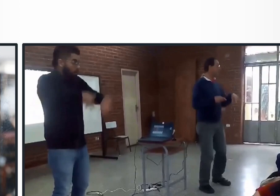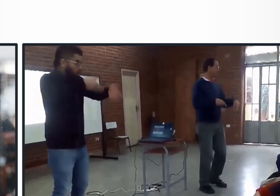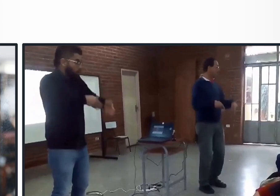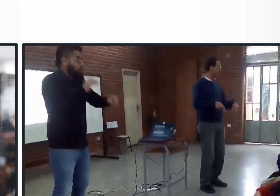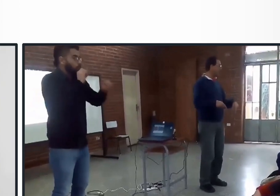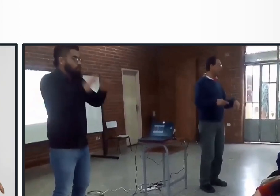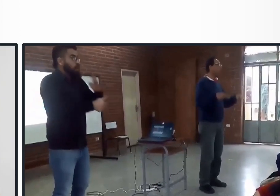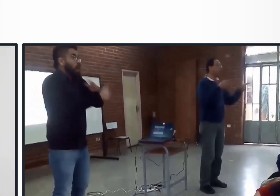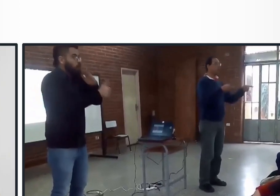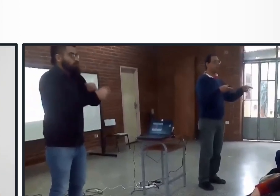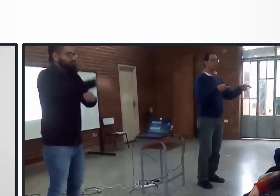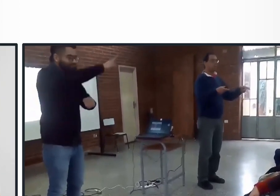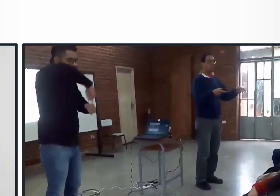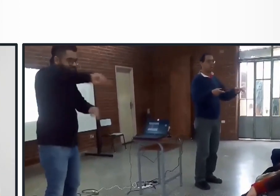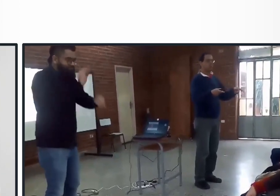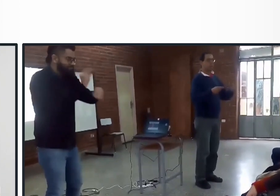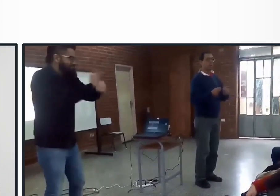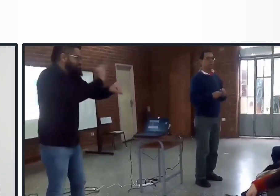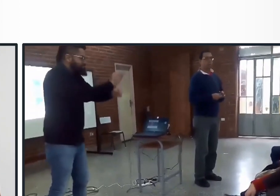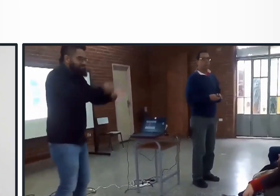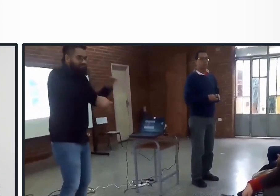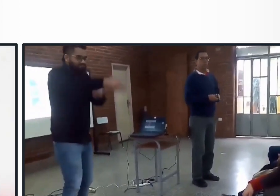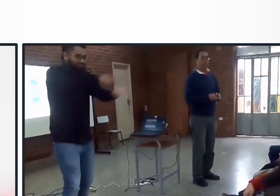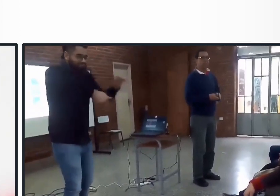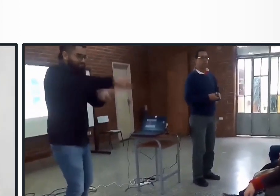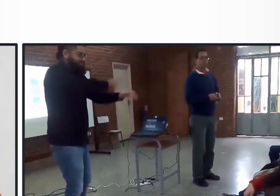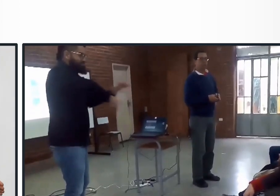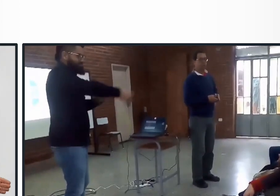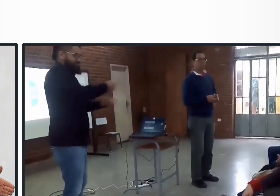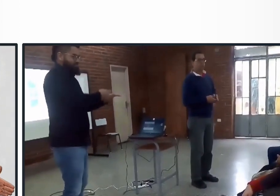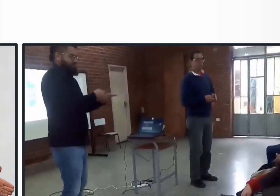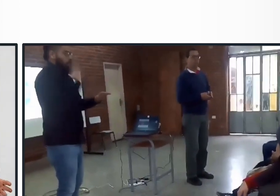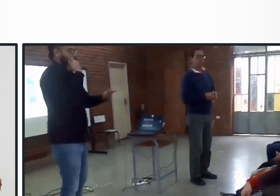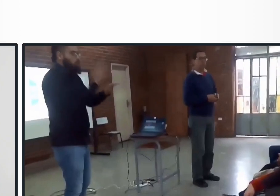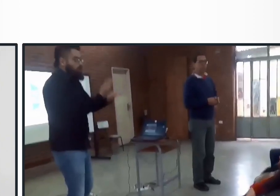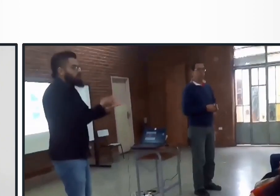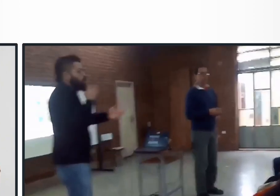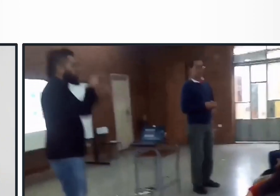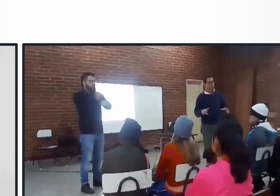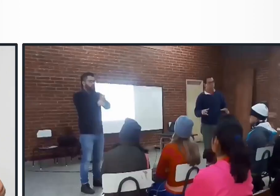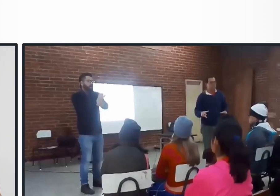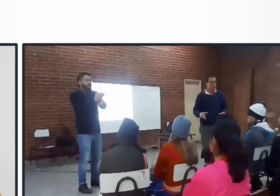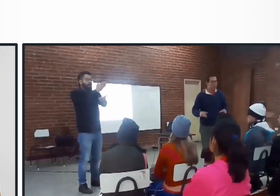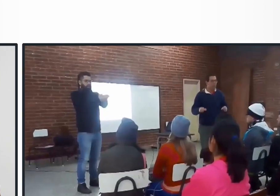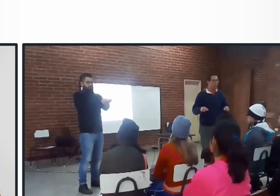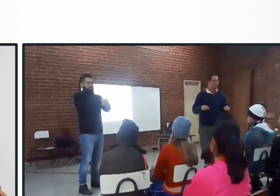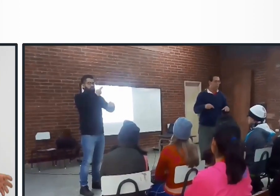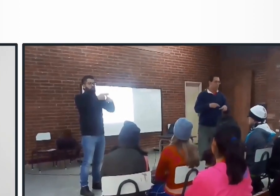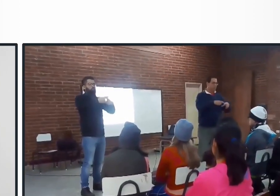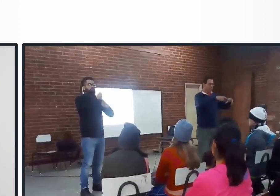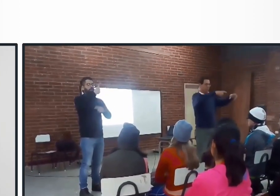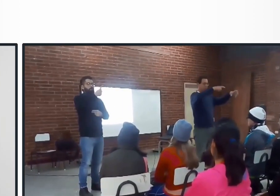también. Claro, o sea, la manera correcta en que tengo que tratar a una persona sorda es hablando naturalmente, tampoco exagerar con mis gestos. Tampoco